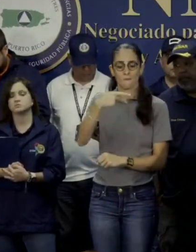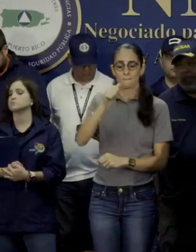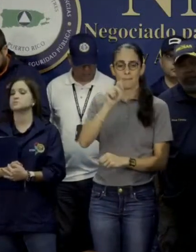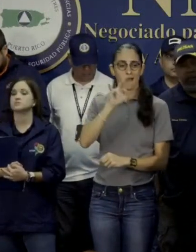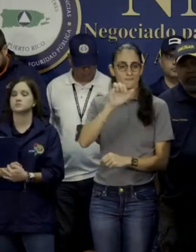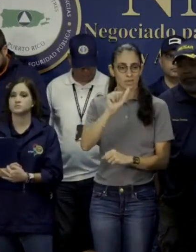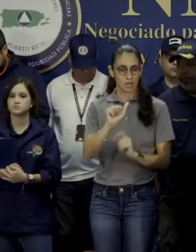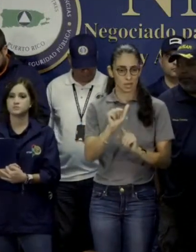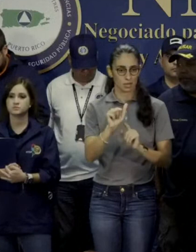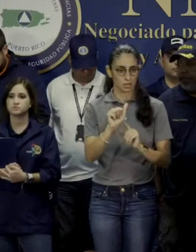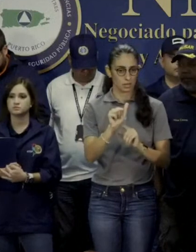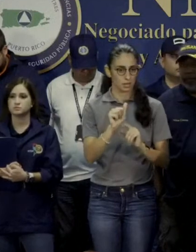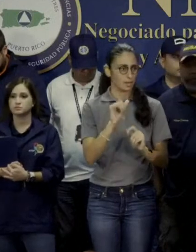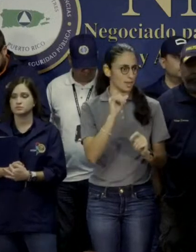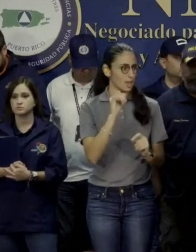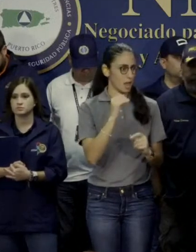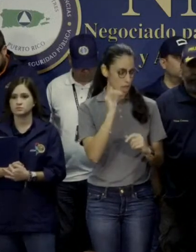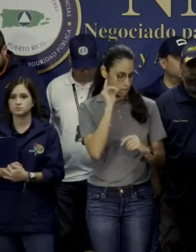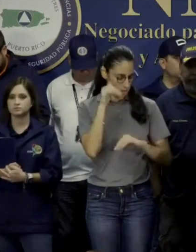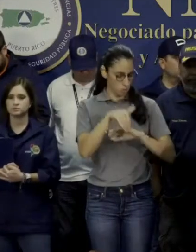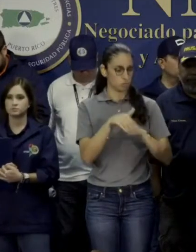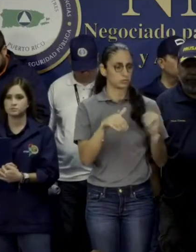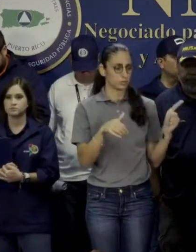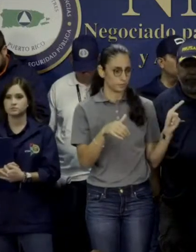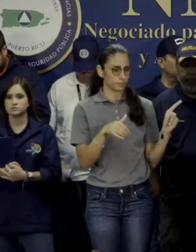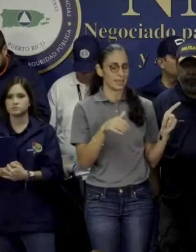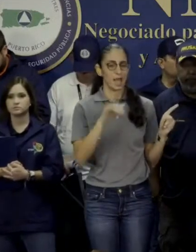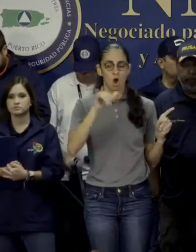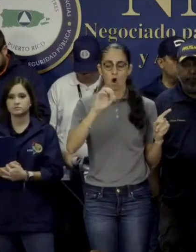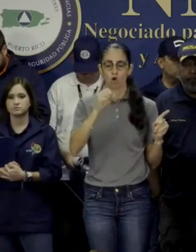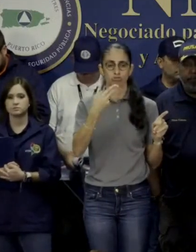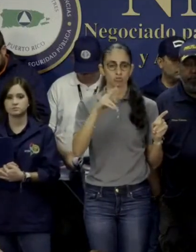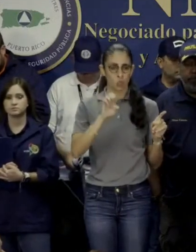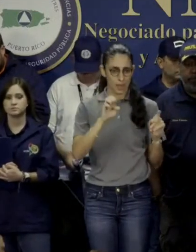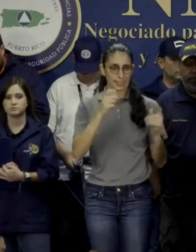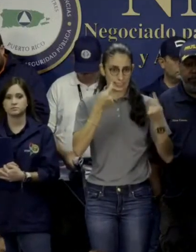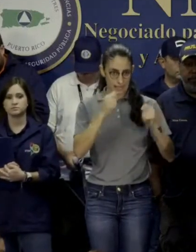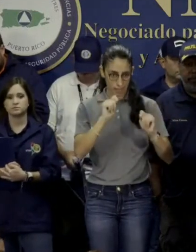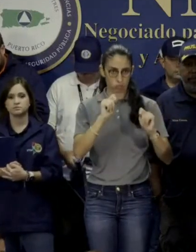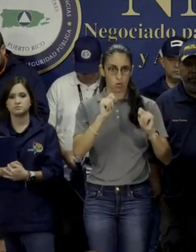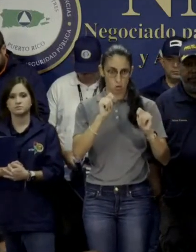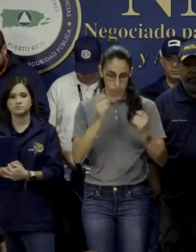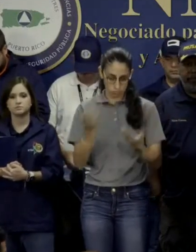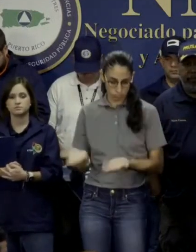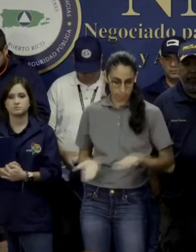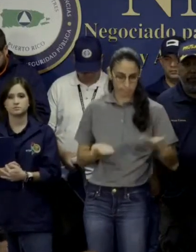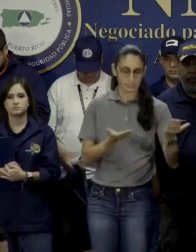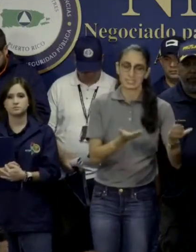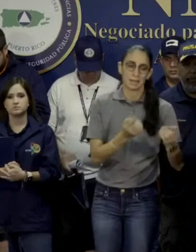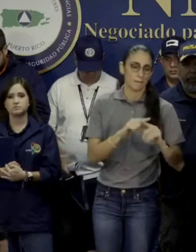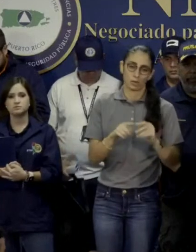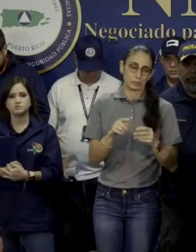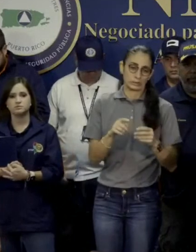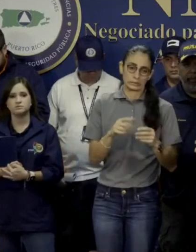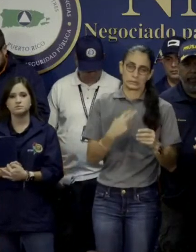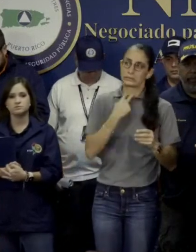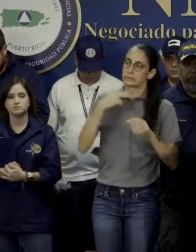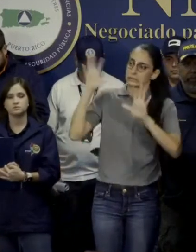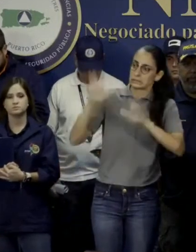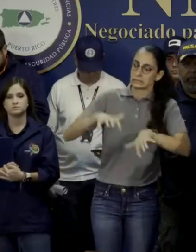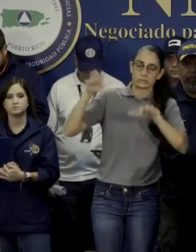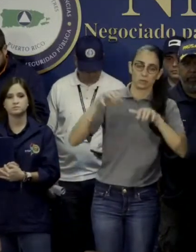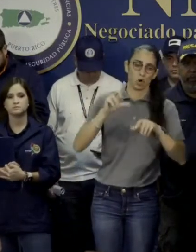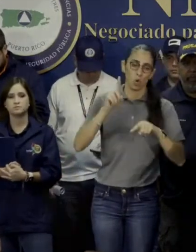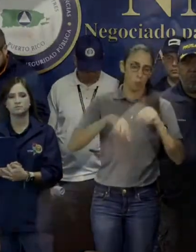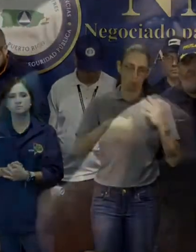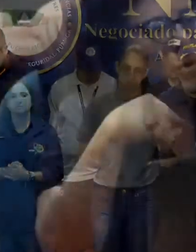Y hablamos ayer en la noche. Josué trató de llegar con su brigada para poner un generador, pero no fue posible por las inclemencias